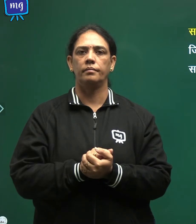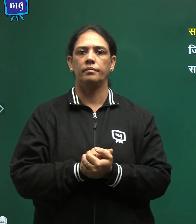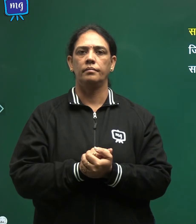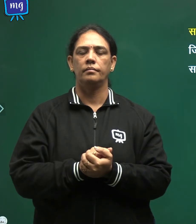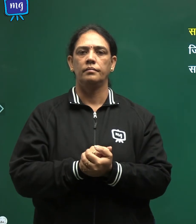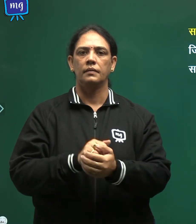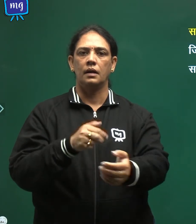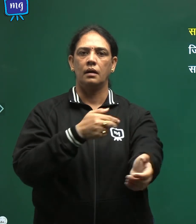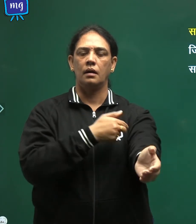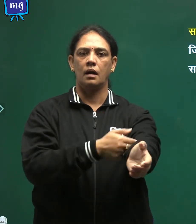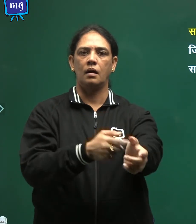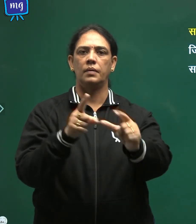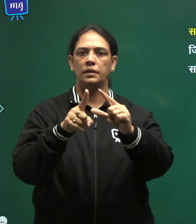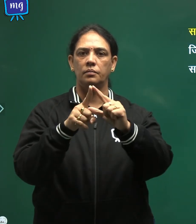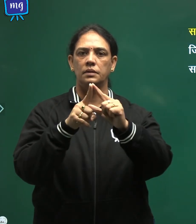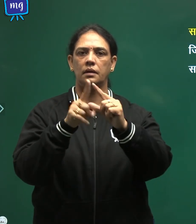समद्विबाहु त्रिभुज